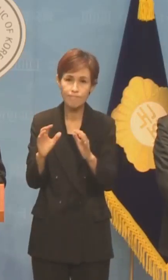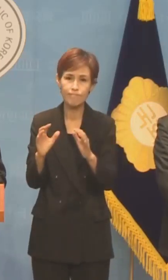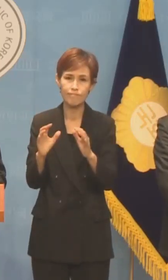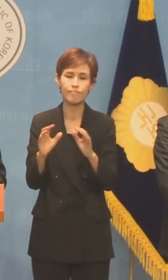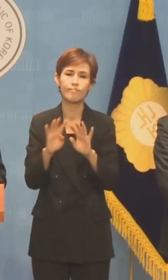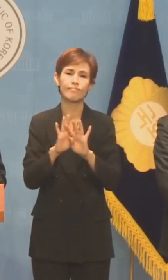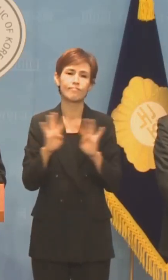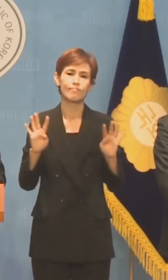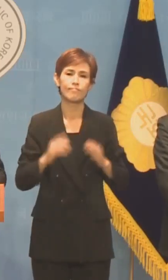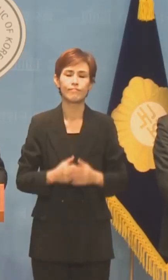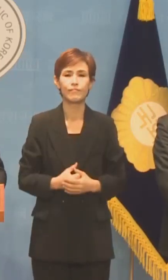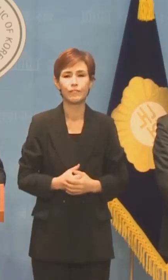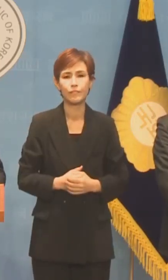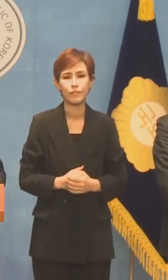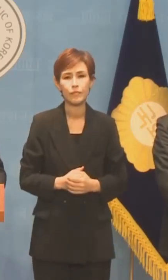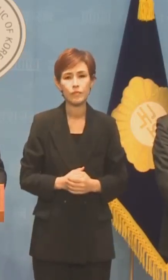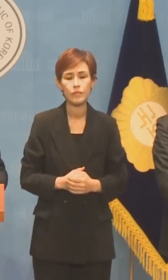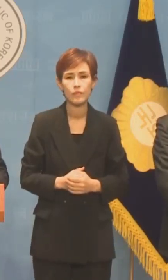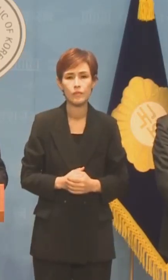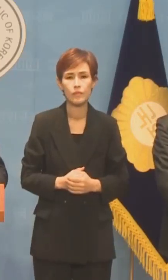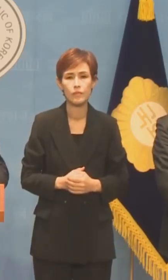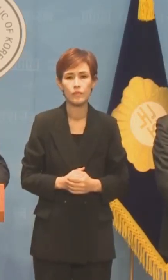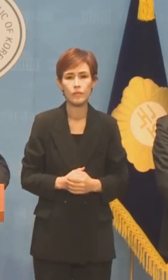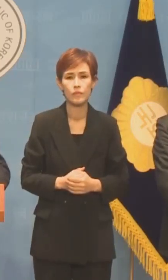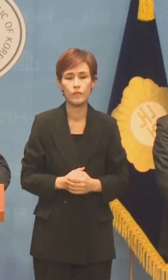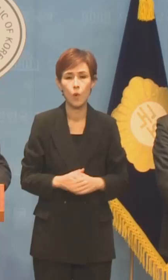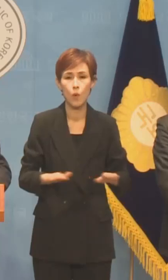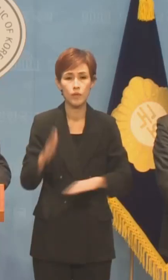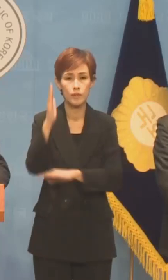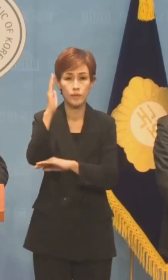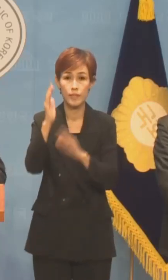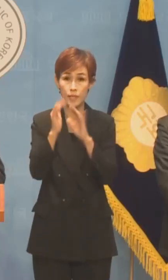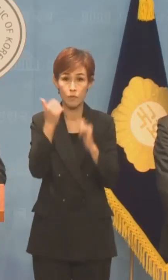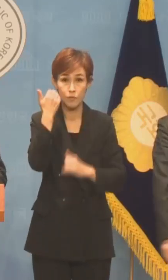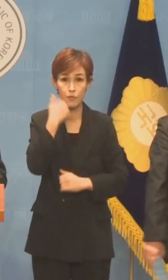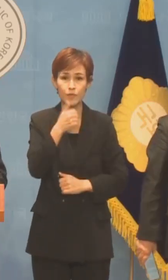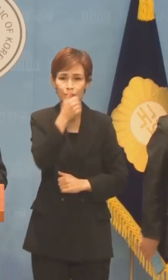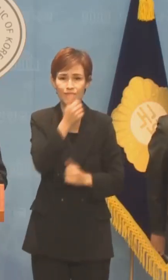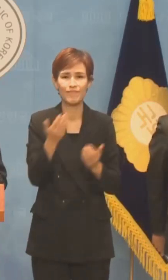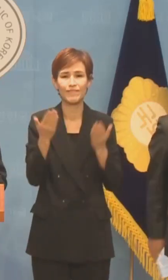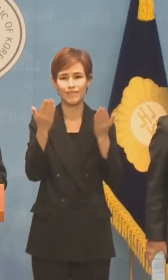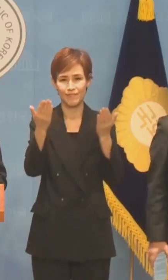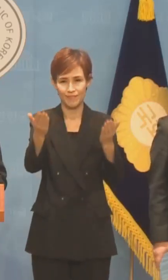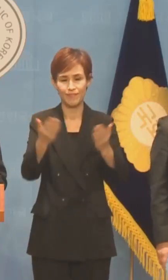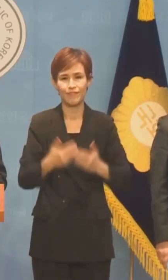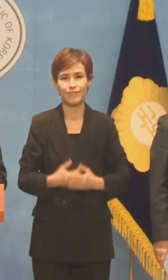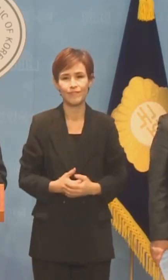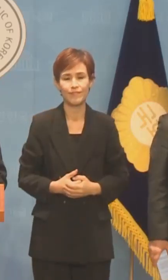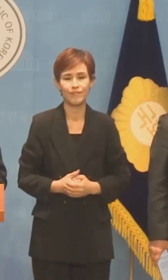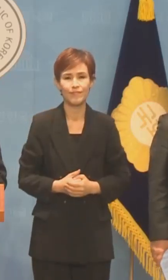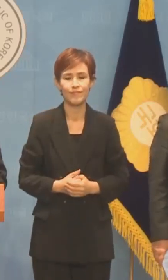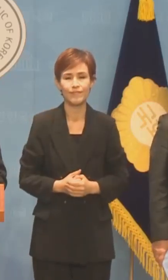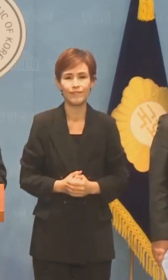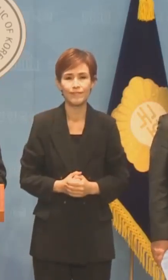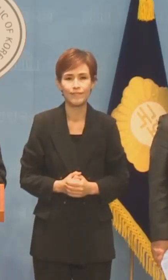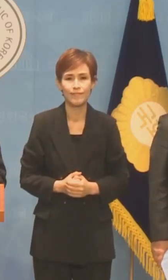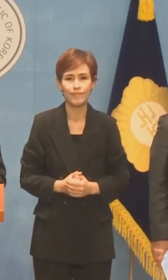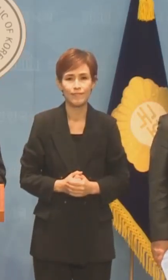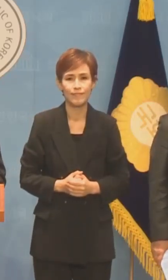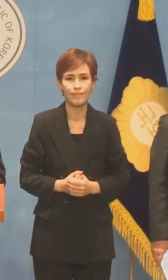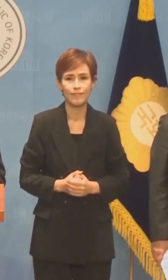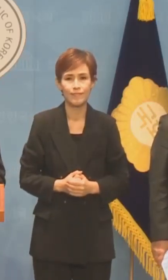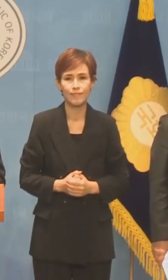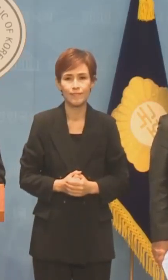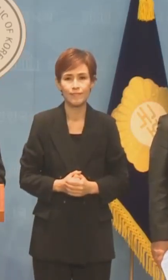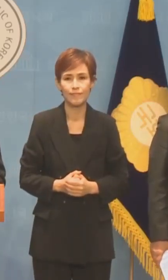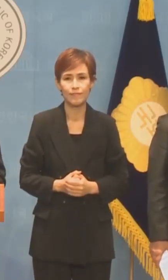자리에 있었습니다. 오늘 기자회견 하시는 분들을 소개해드리고 이분들께 마이크를 넘기겠습니다.